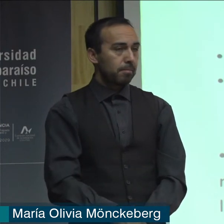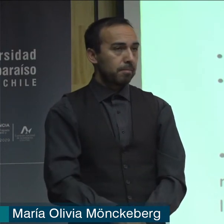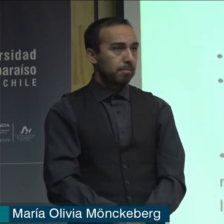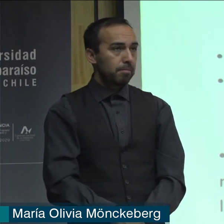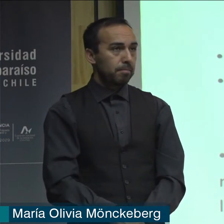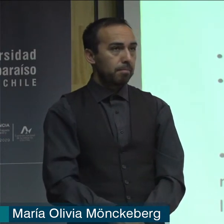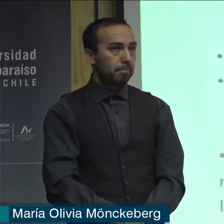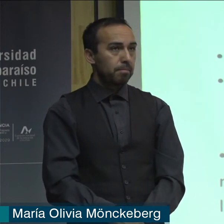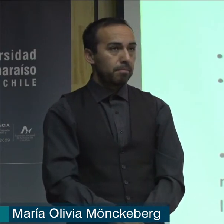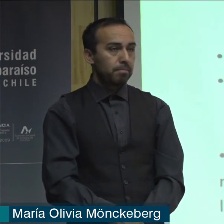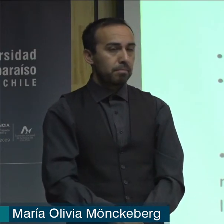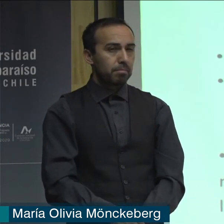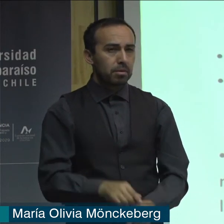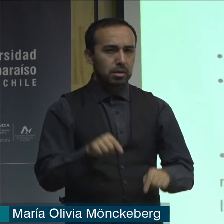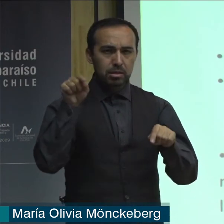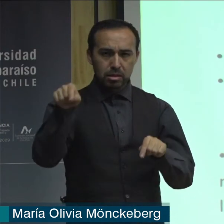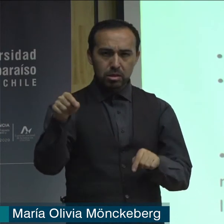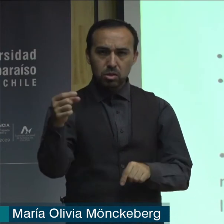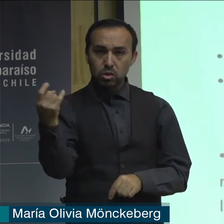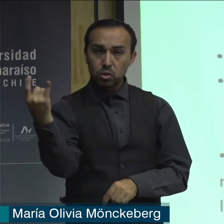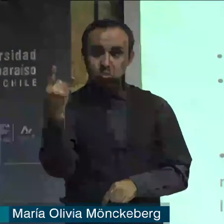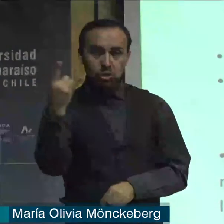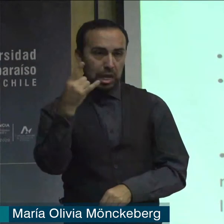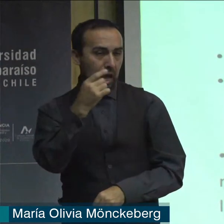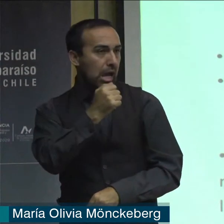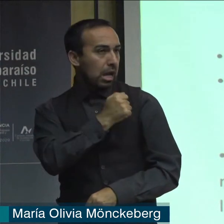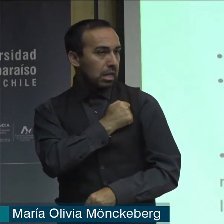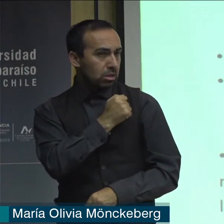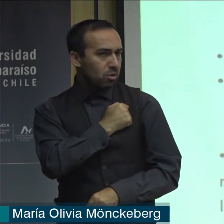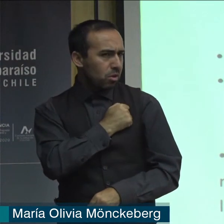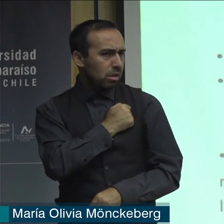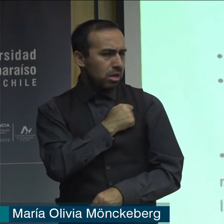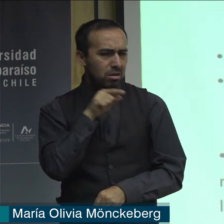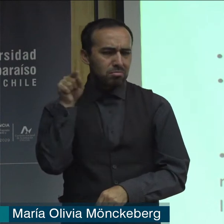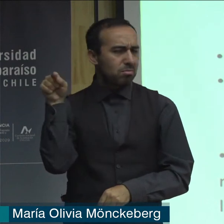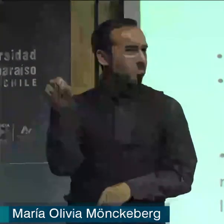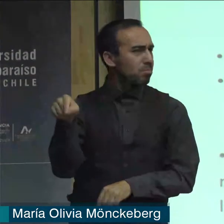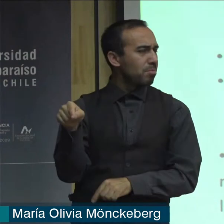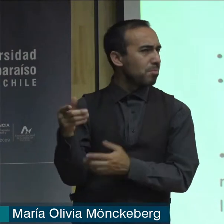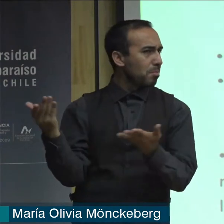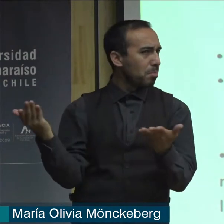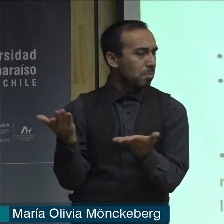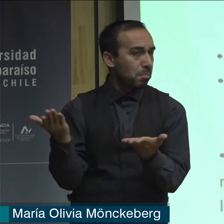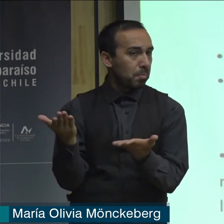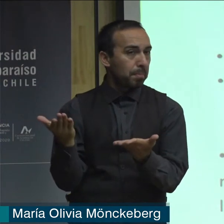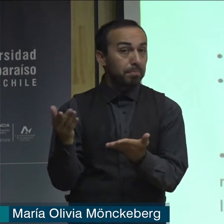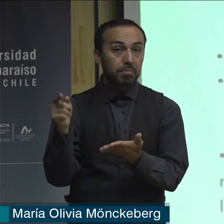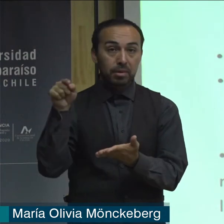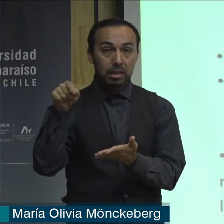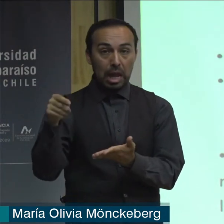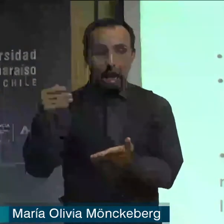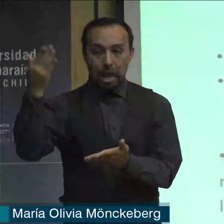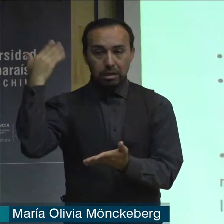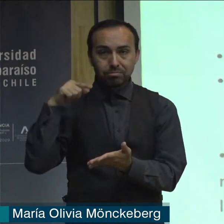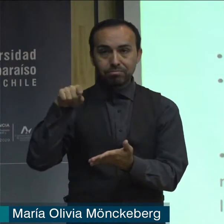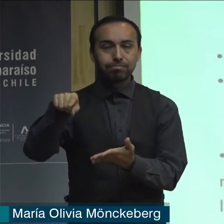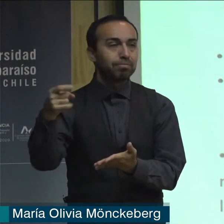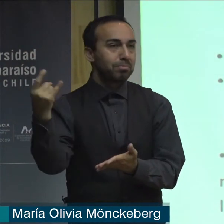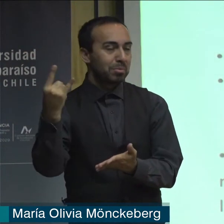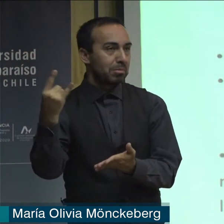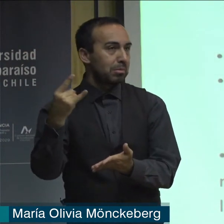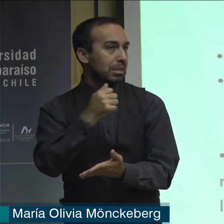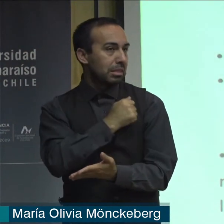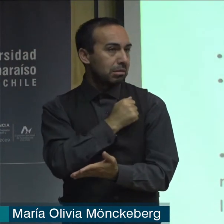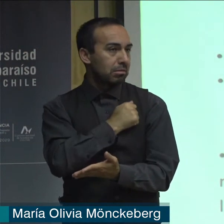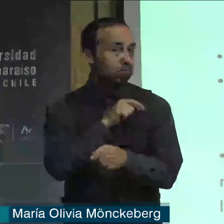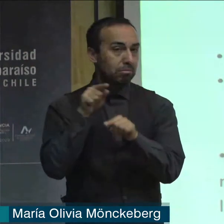la Cruzada desde la Universidad Católica la Universidad Católica que fue el